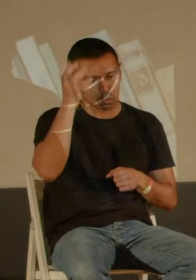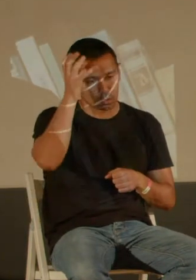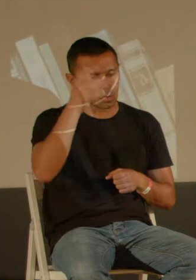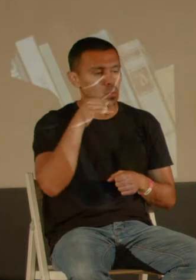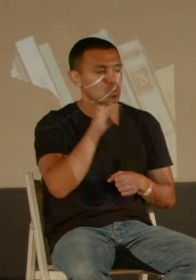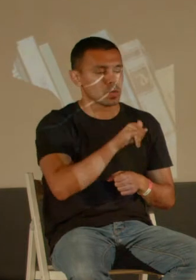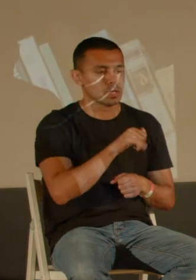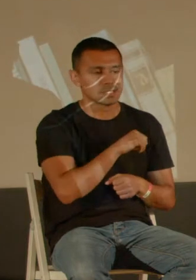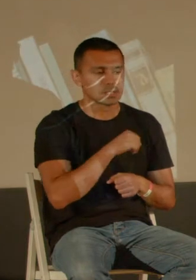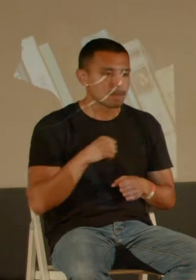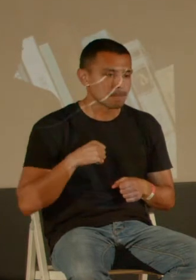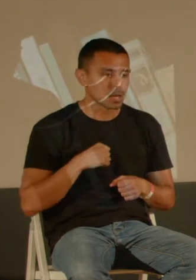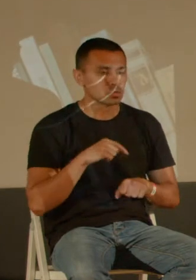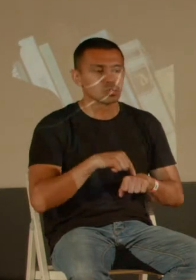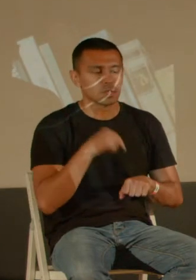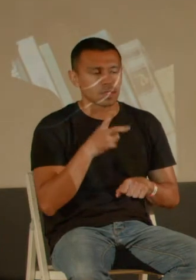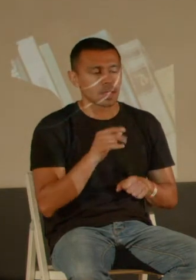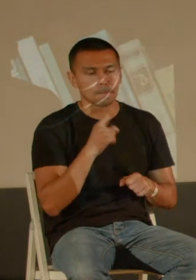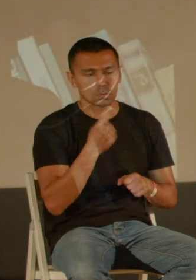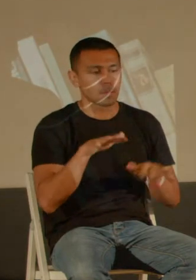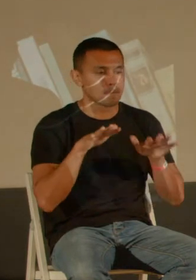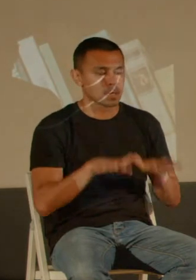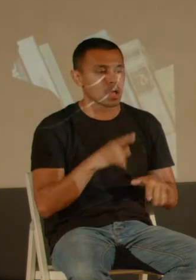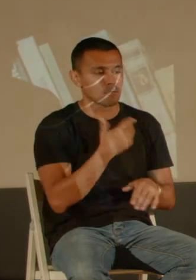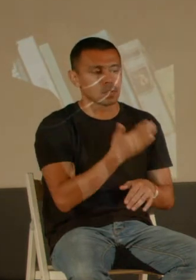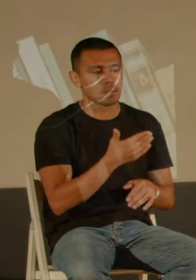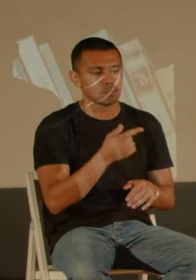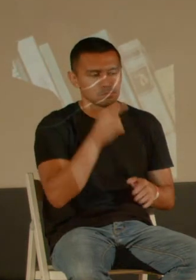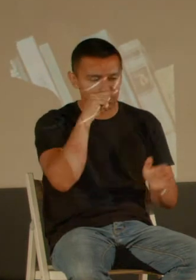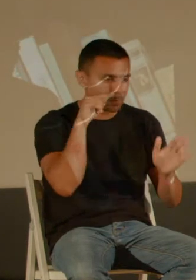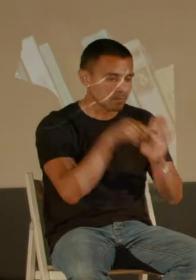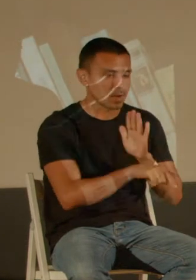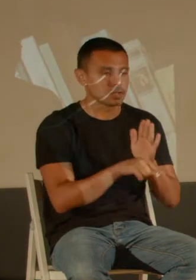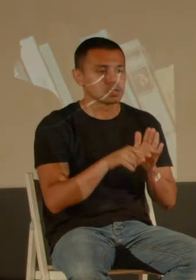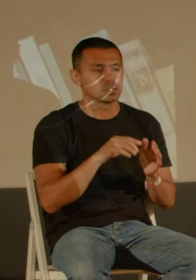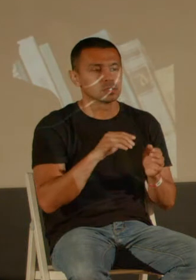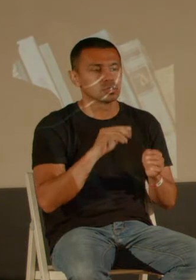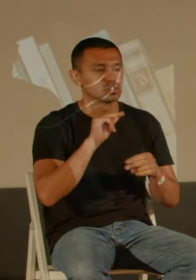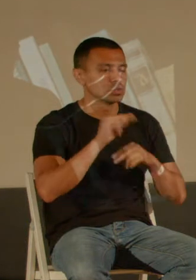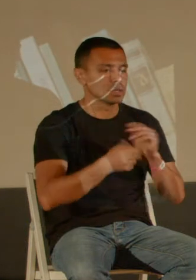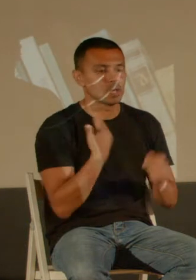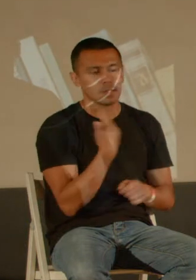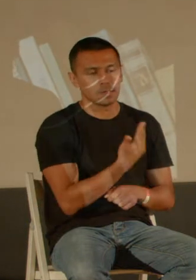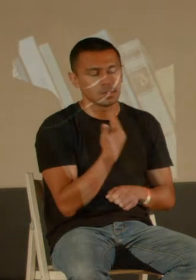інтелектуальна, тобто в неї якби сама чуттєвість не на першому місці, але вона пробивається, чуттєвість пробивається крізь її